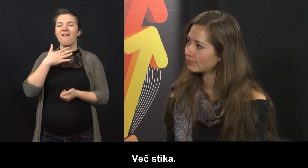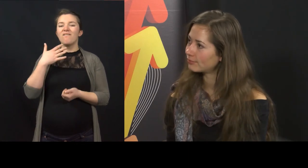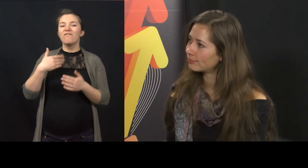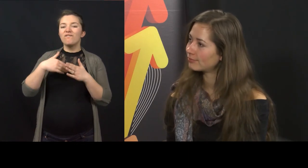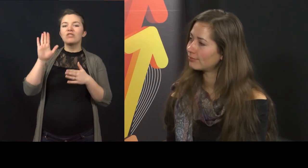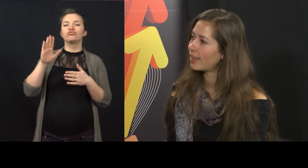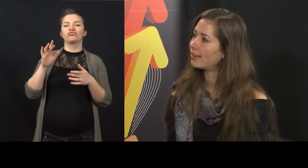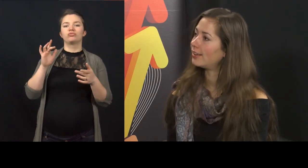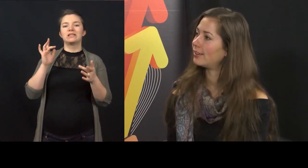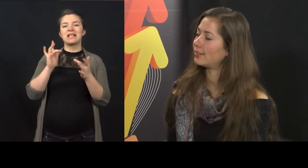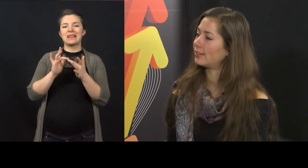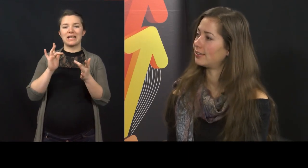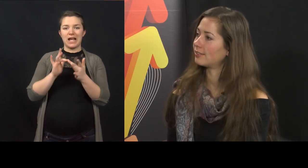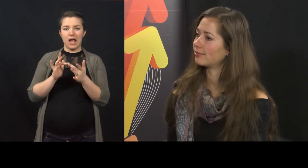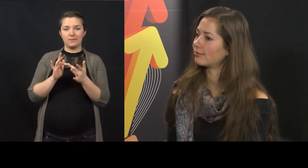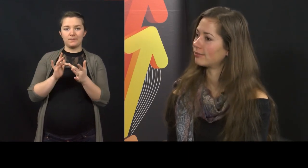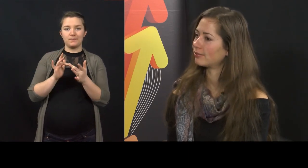stika,